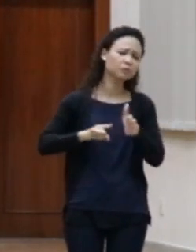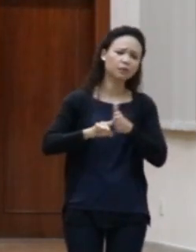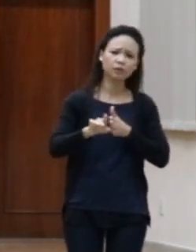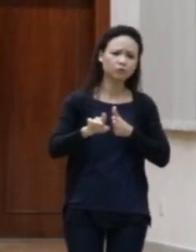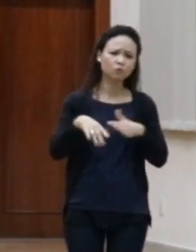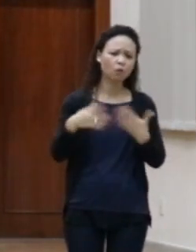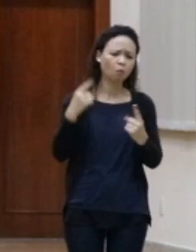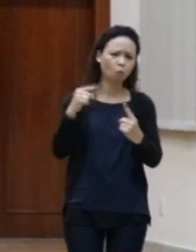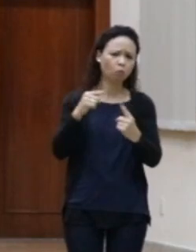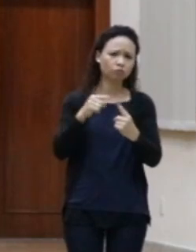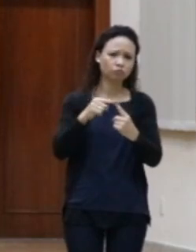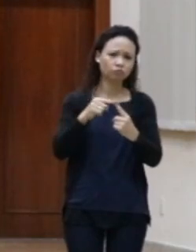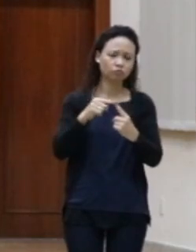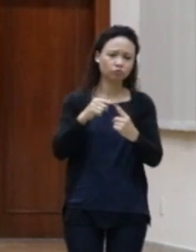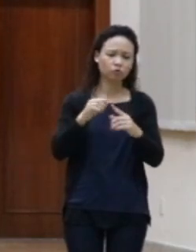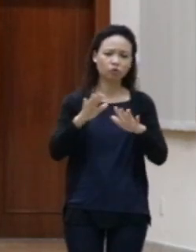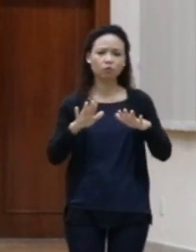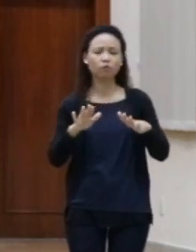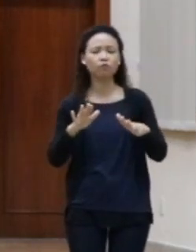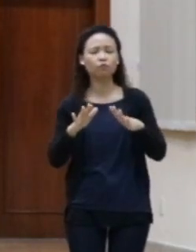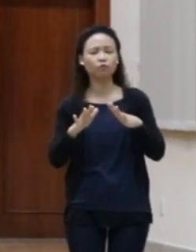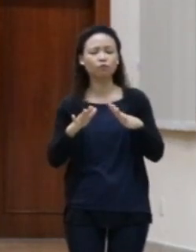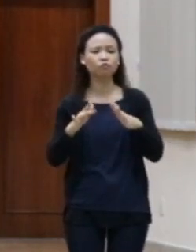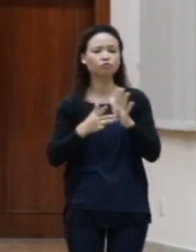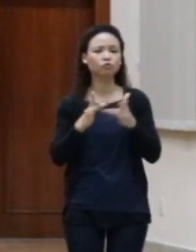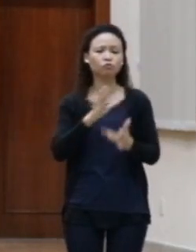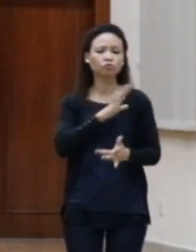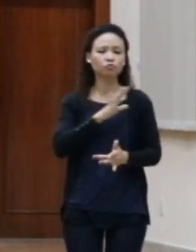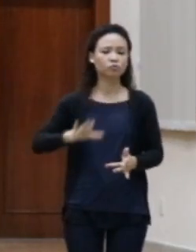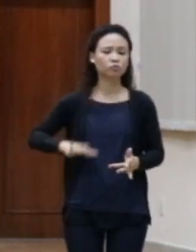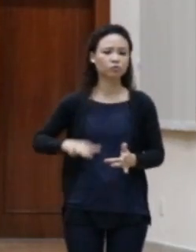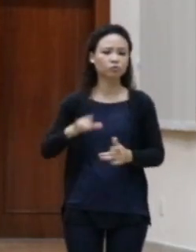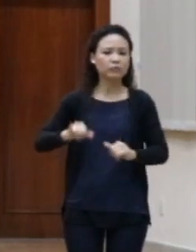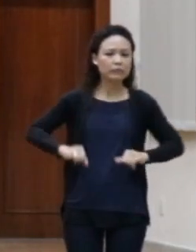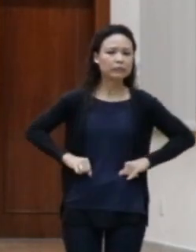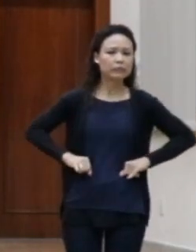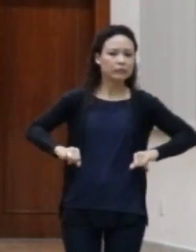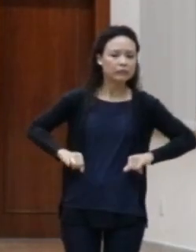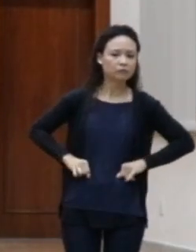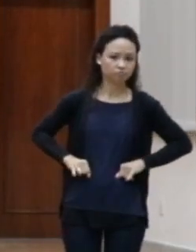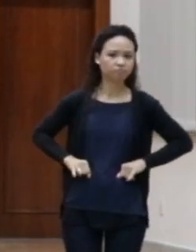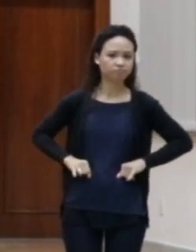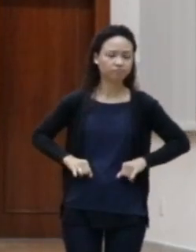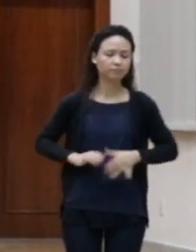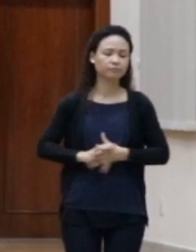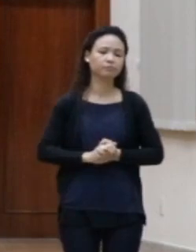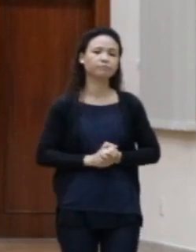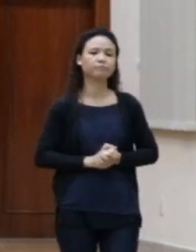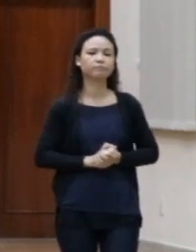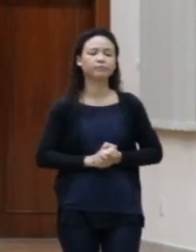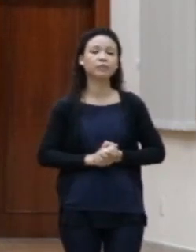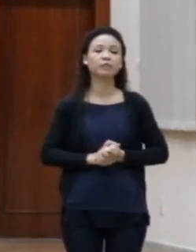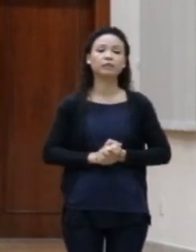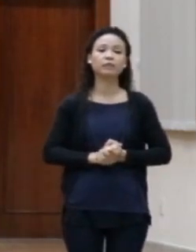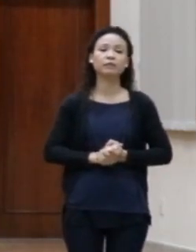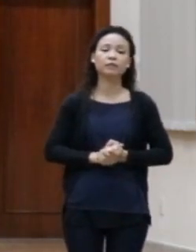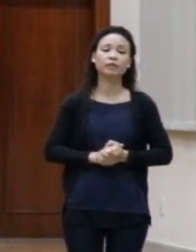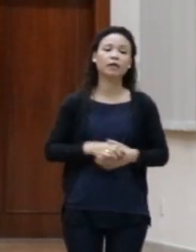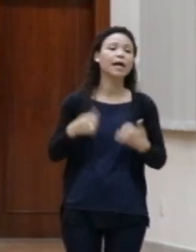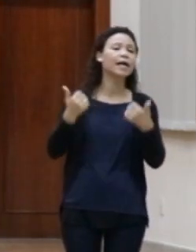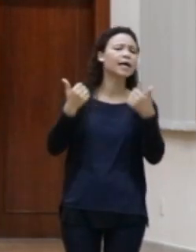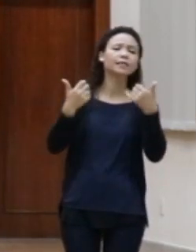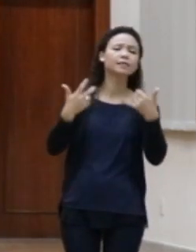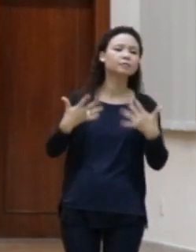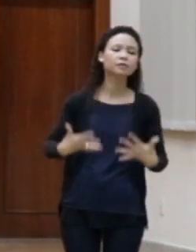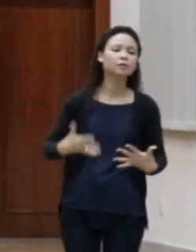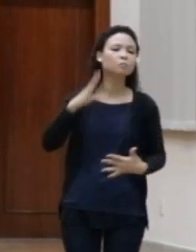aí a explicação fundamental, decisiva para a morte de Jesus ali na